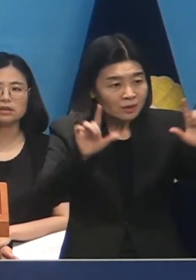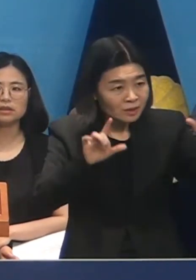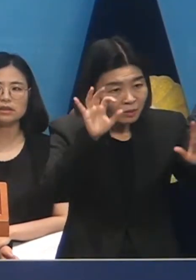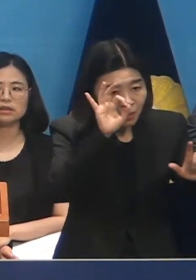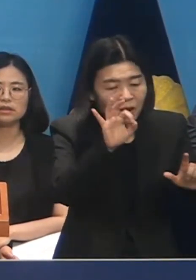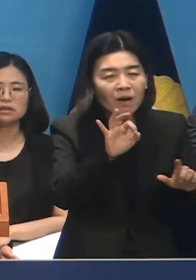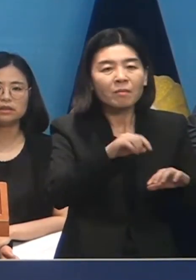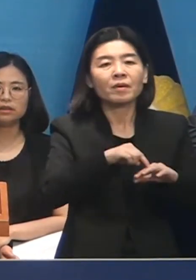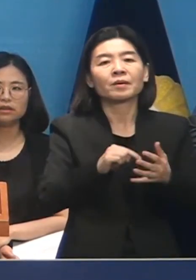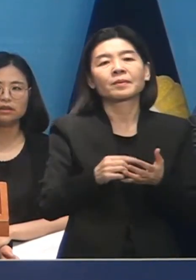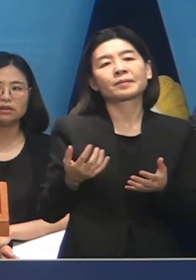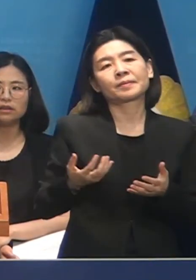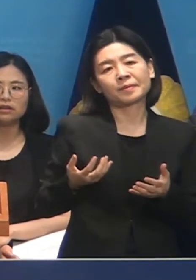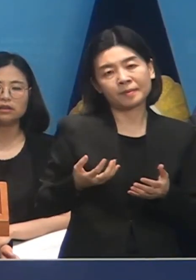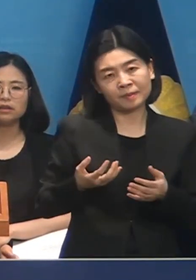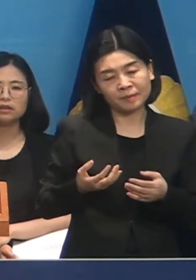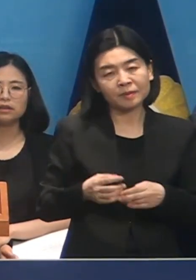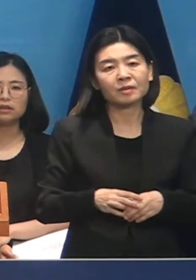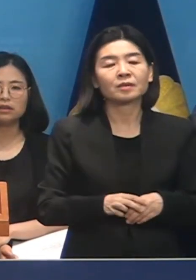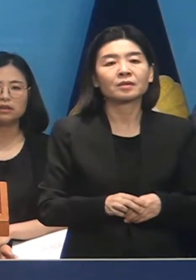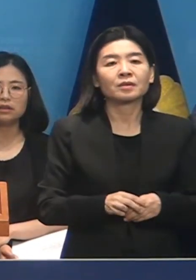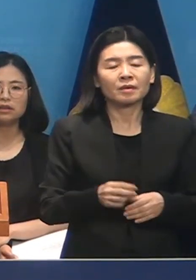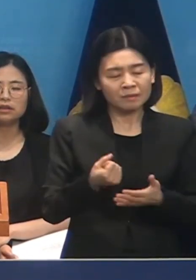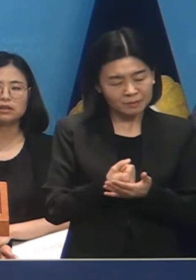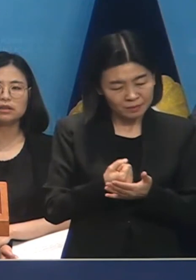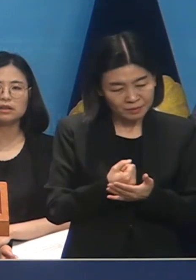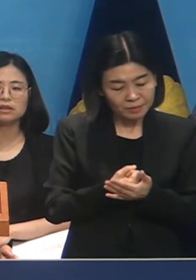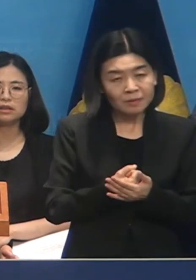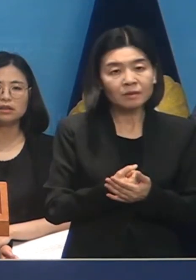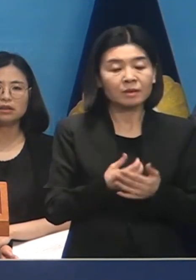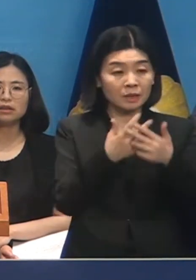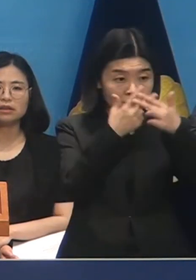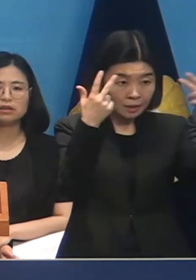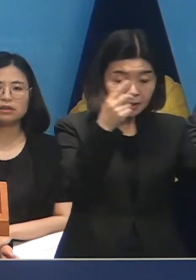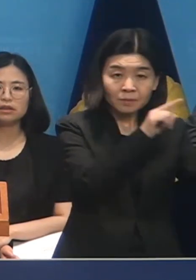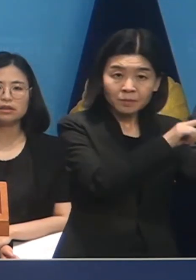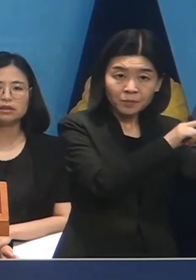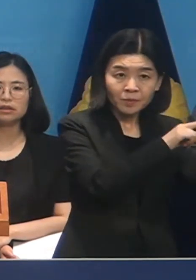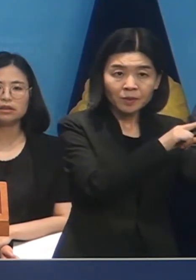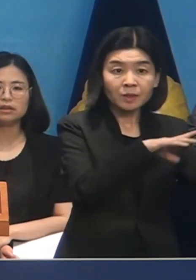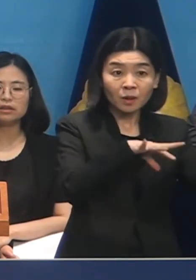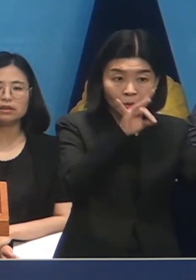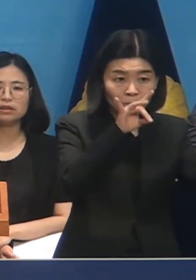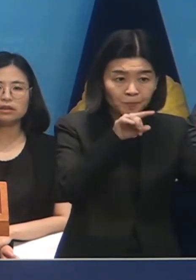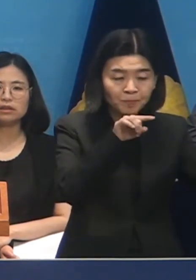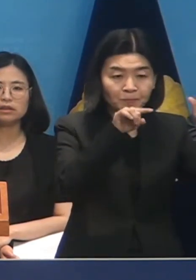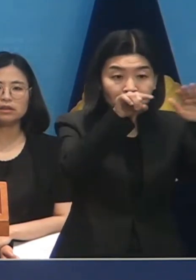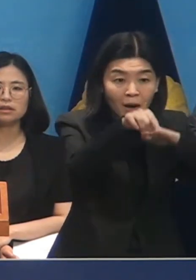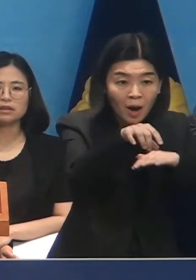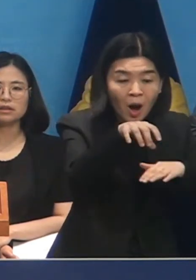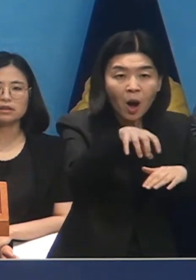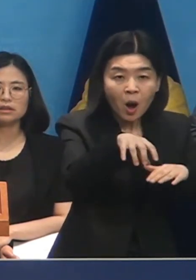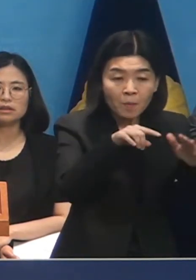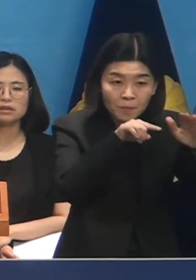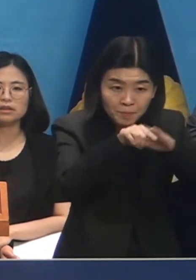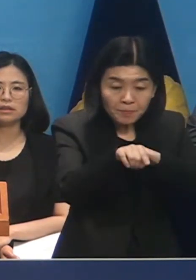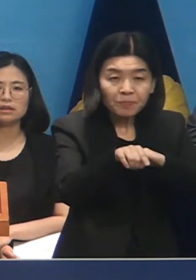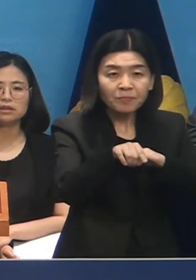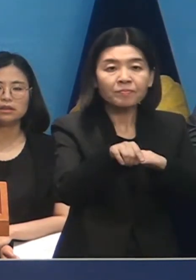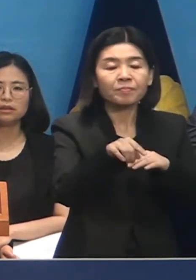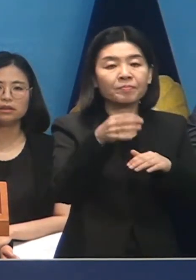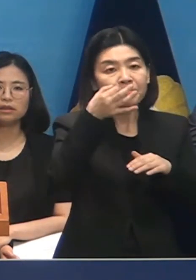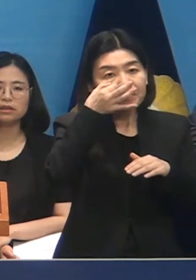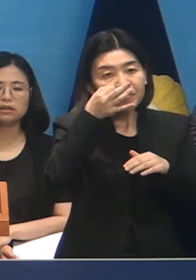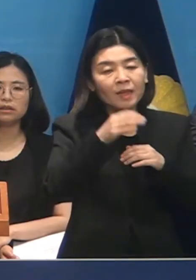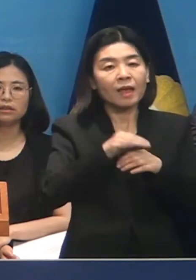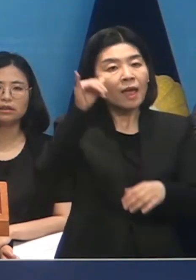마음을 아프게 하고 있습니다. 이재명 대통령 후보가 처음 현장을 방문했을 때 필요사를 방문했습니다.